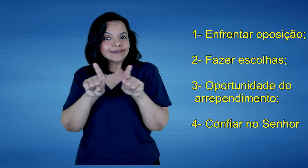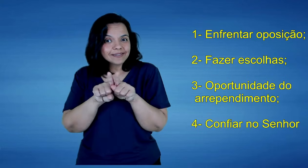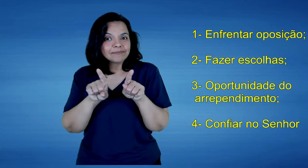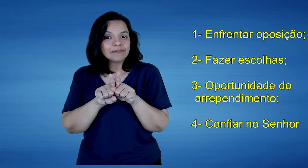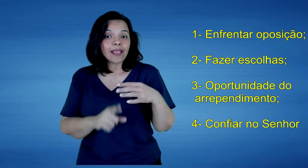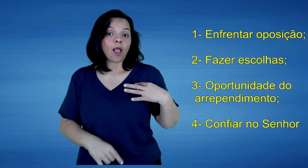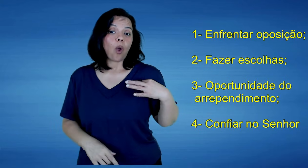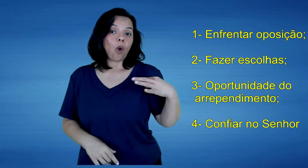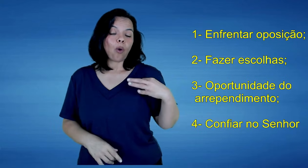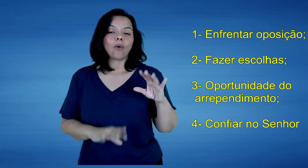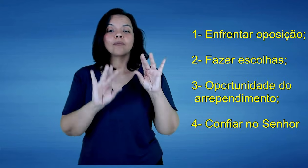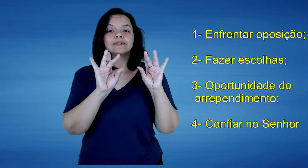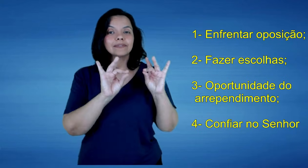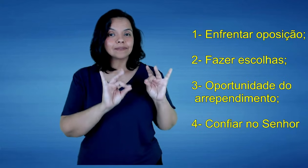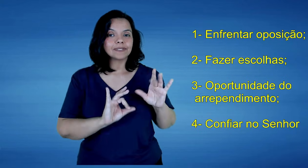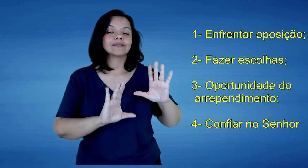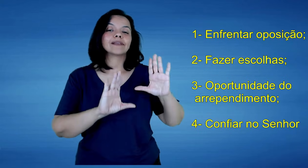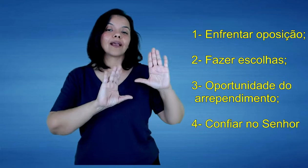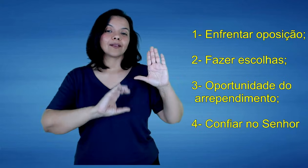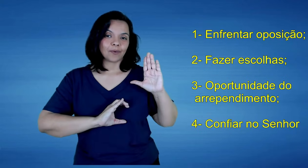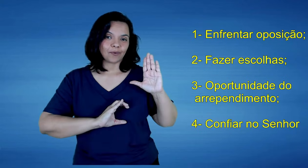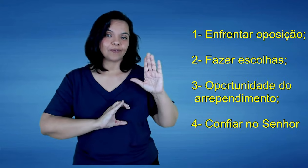Usam essas roupas especiais.